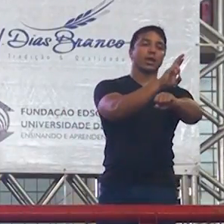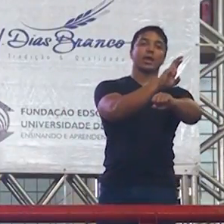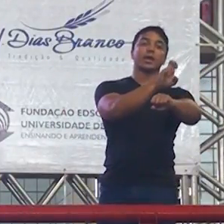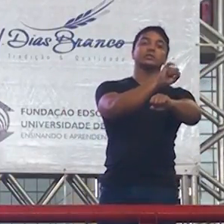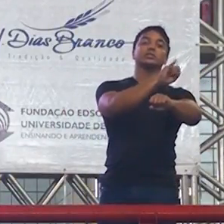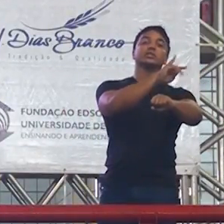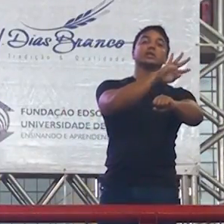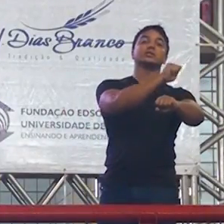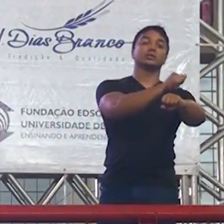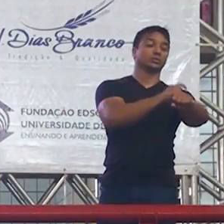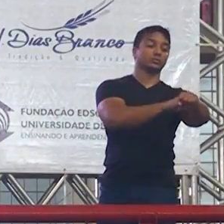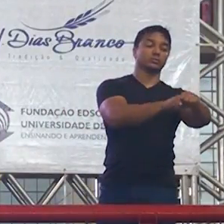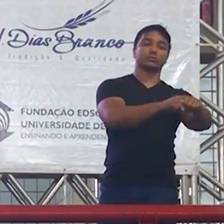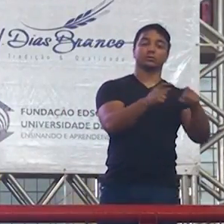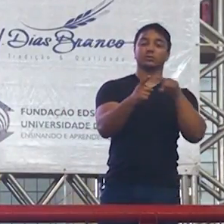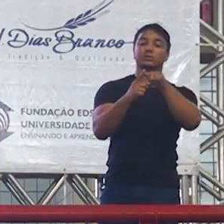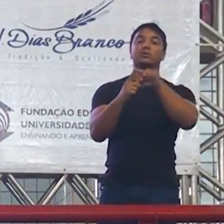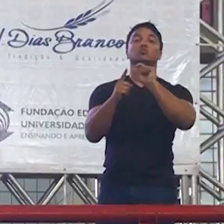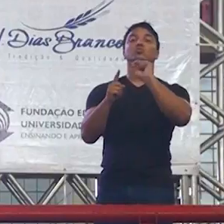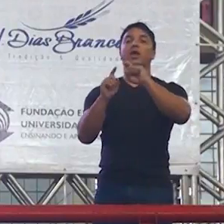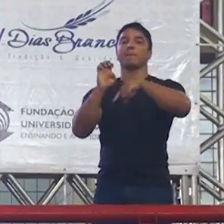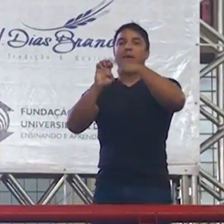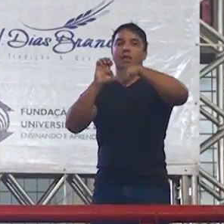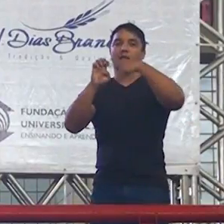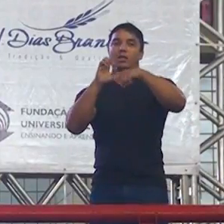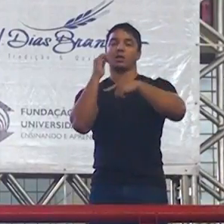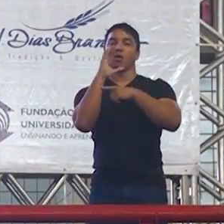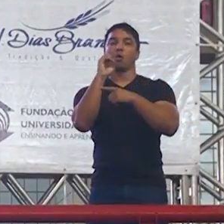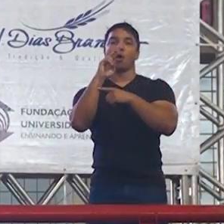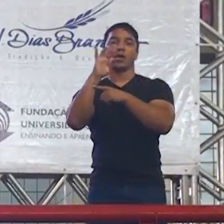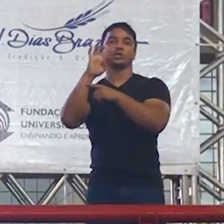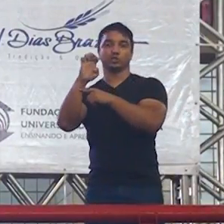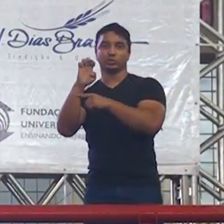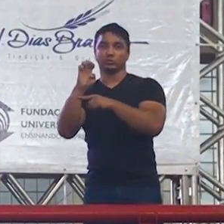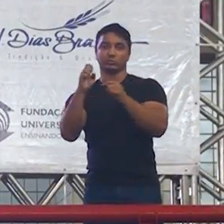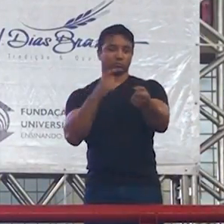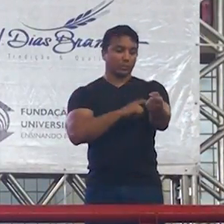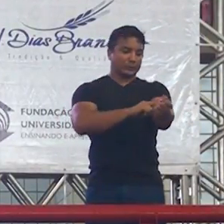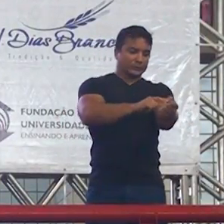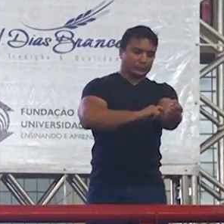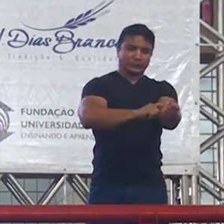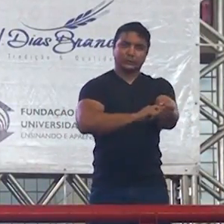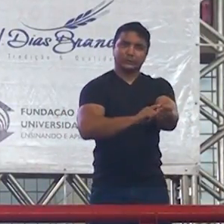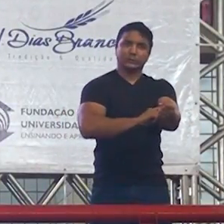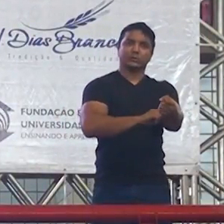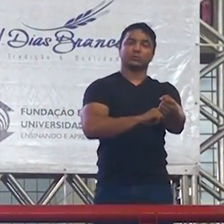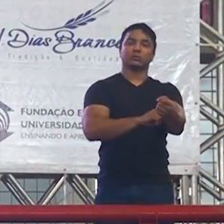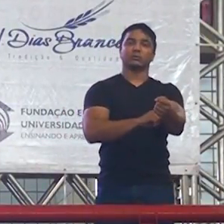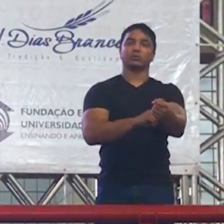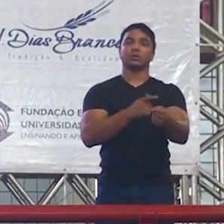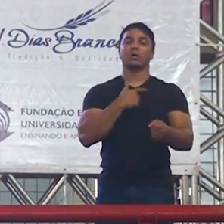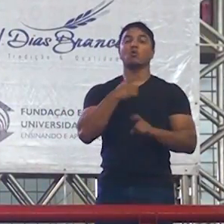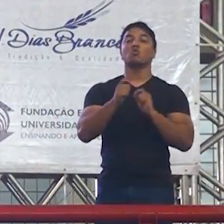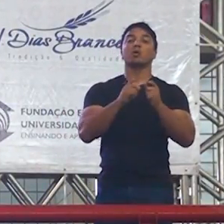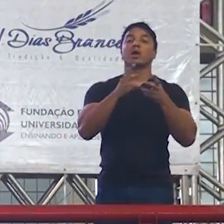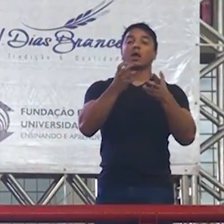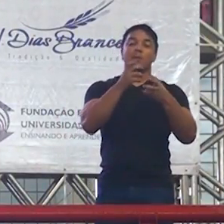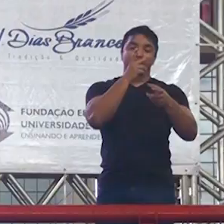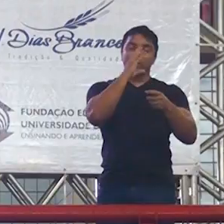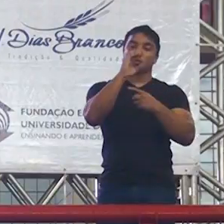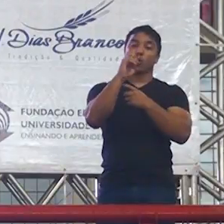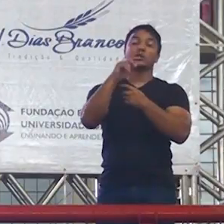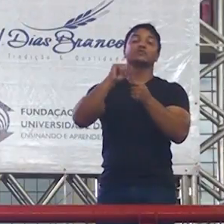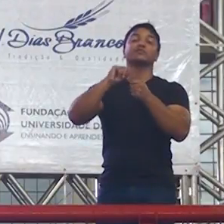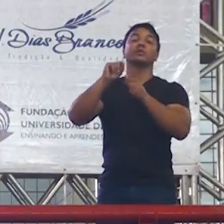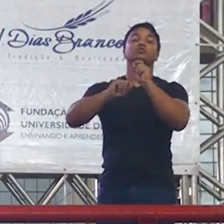resistência. Quem é o dedo? Corrente elétrica. Vocês estão me entendendo ou não? O que é que a corrente